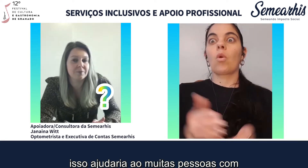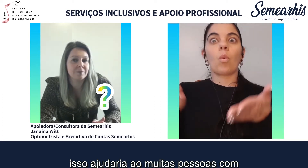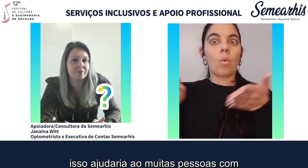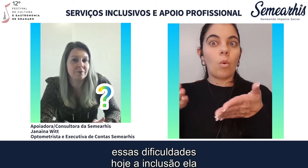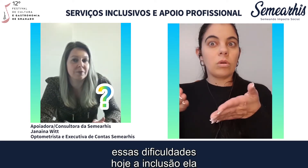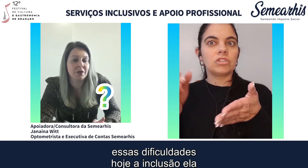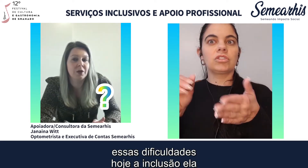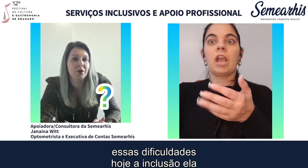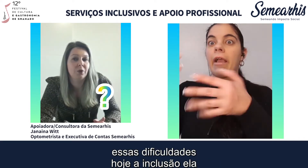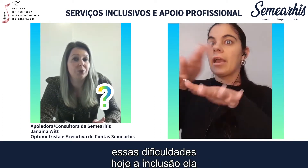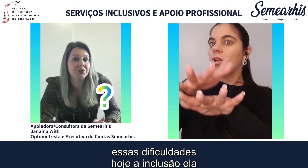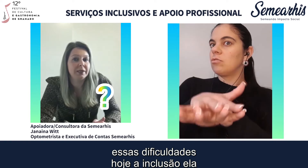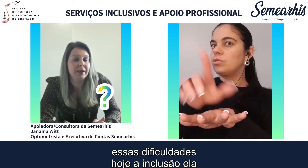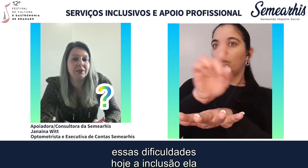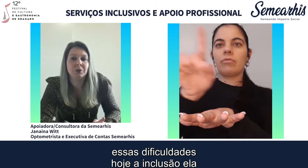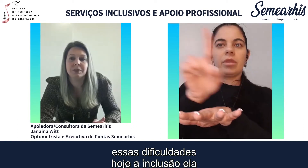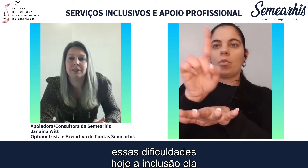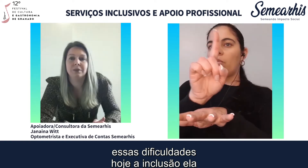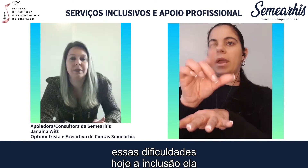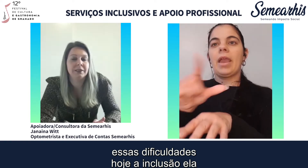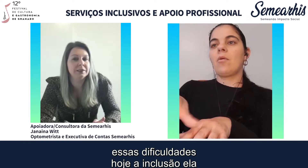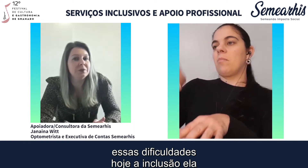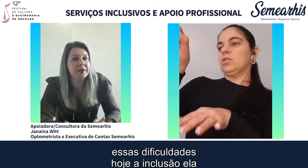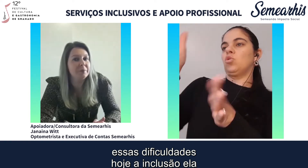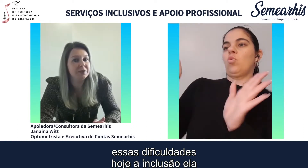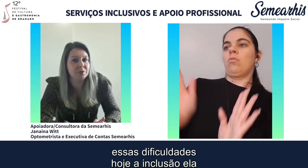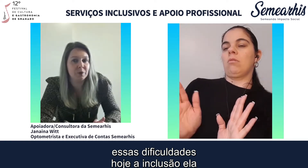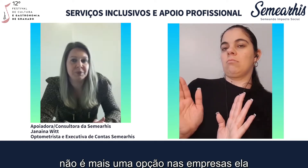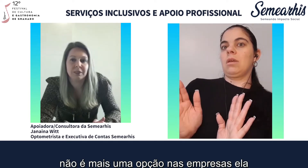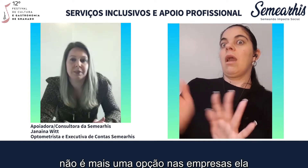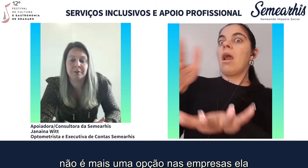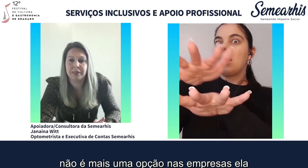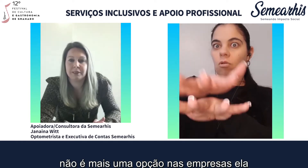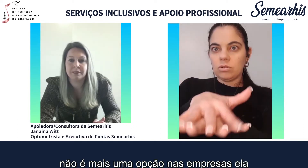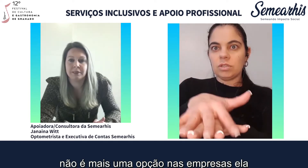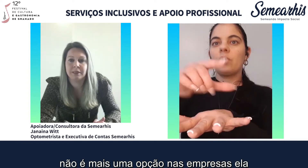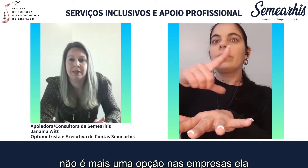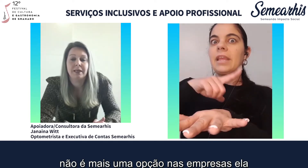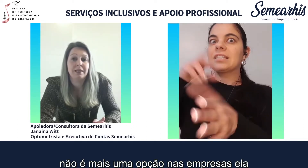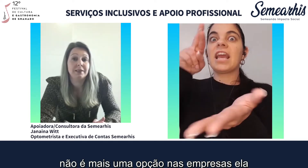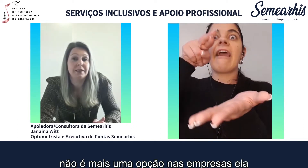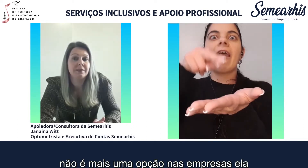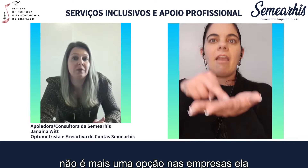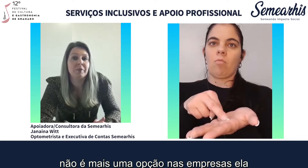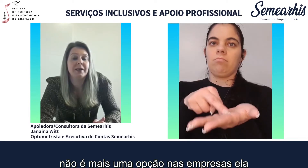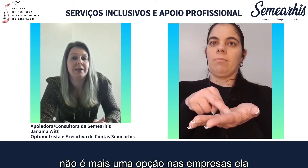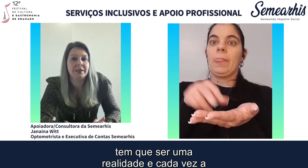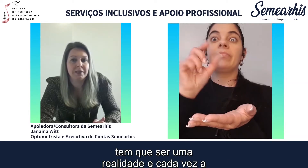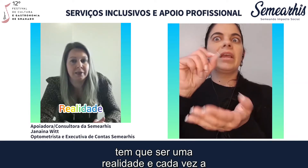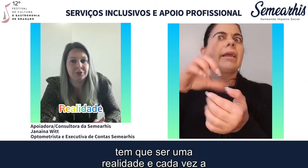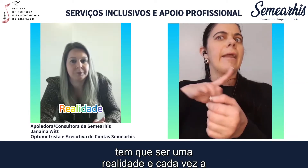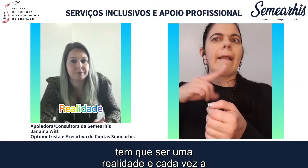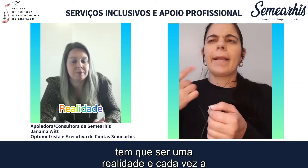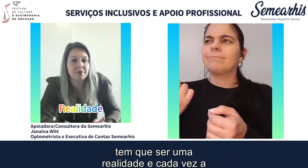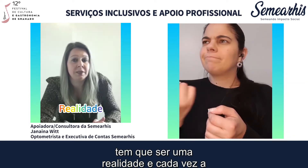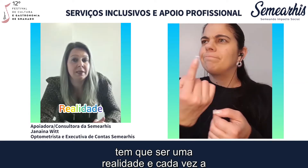dificuldades? Hoje, a inclusão, ela não é mais uma opção nas empresas. Ela tem que ser uma